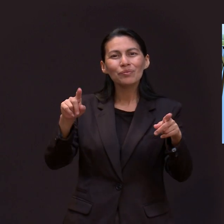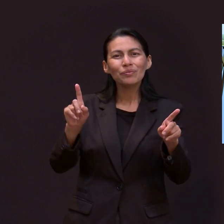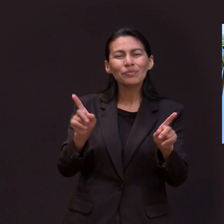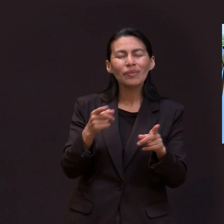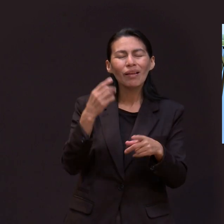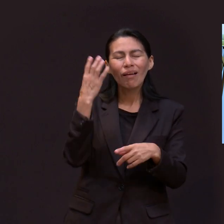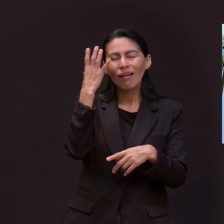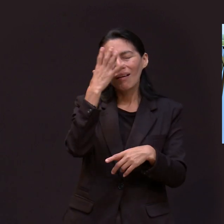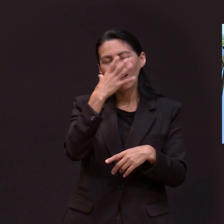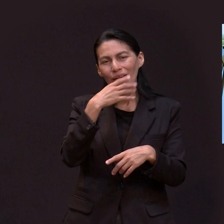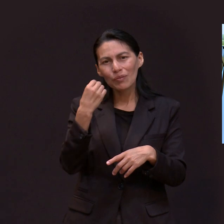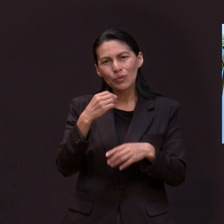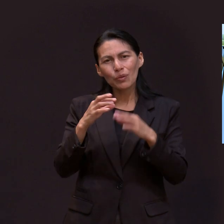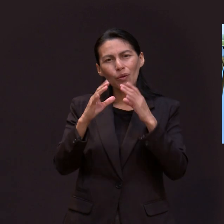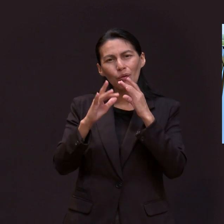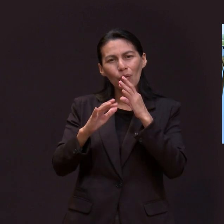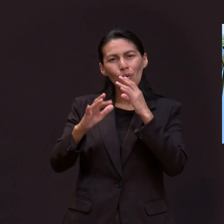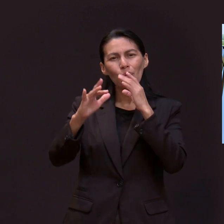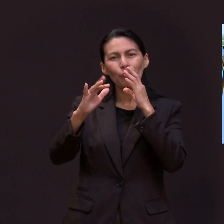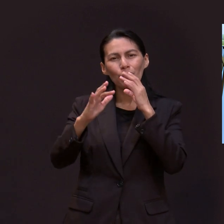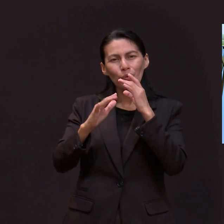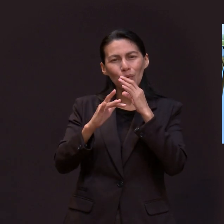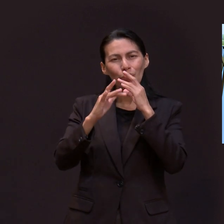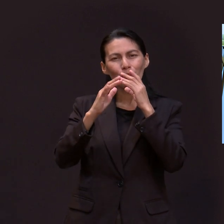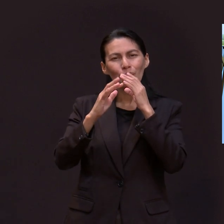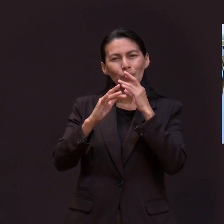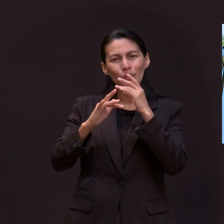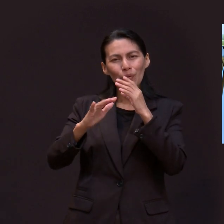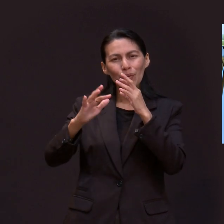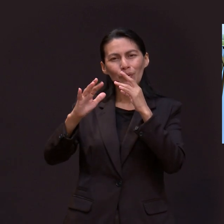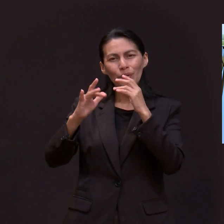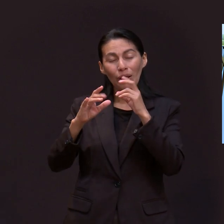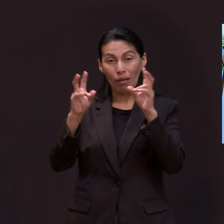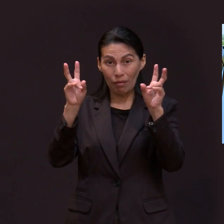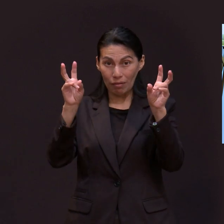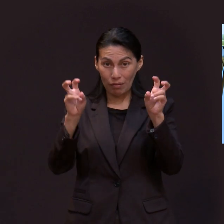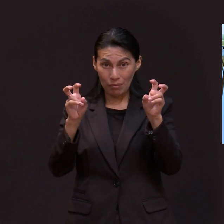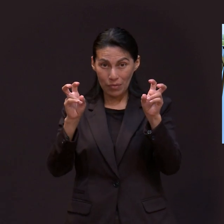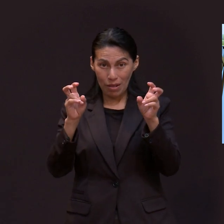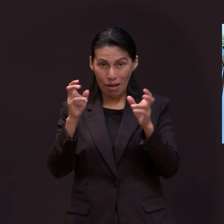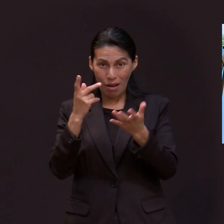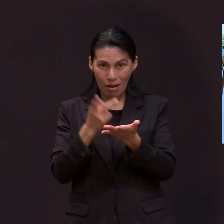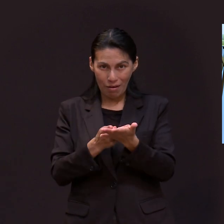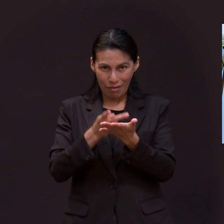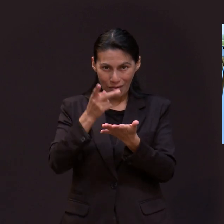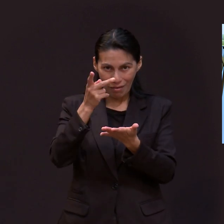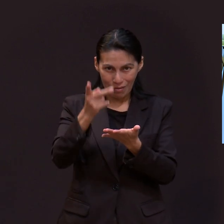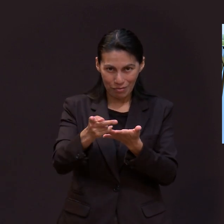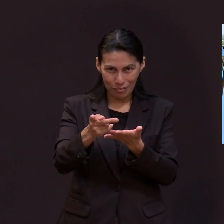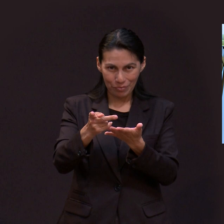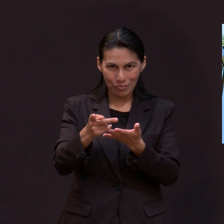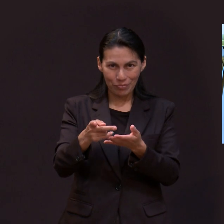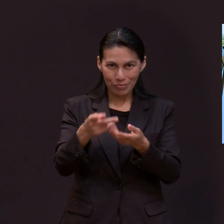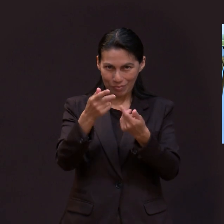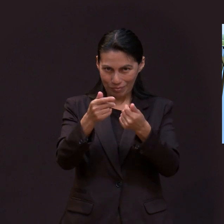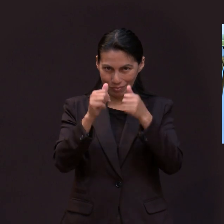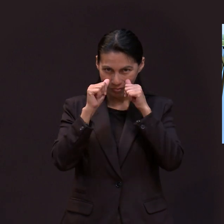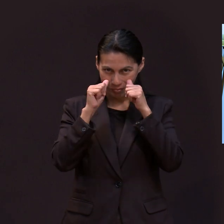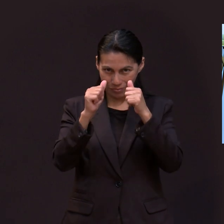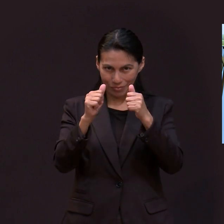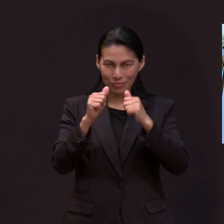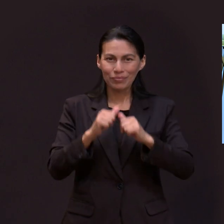melodía maravillosa de flauta que se titula el regalo